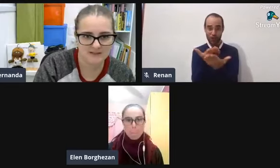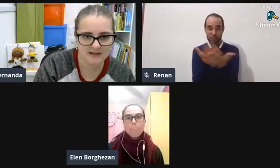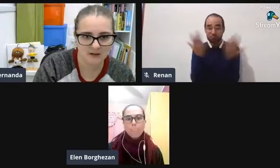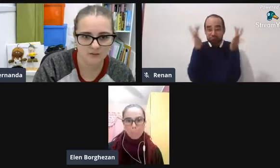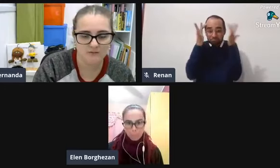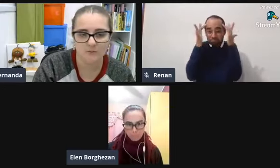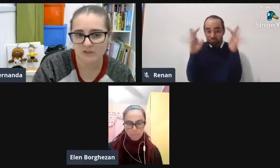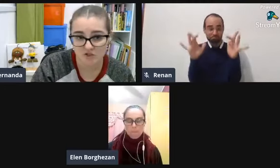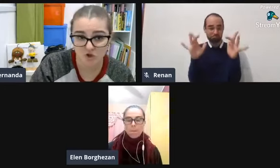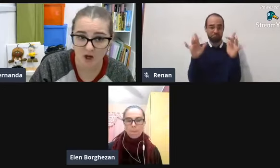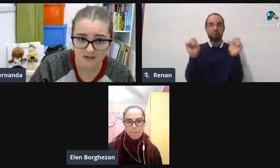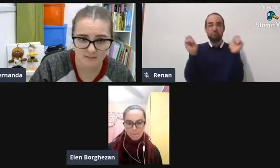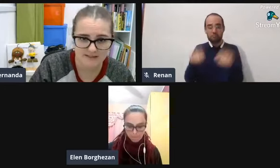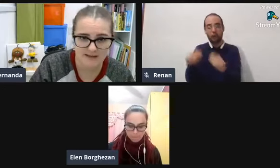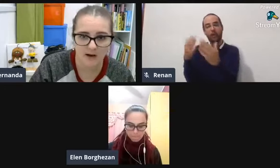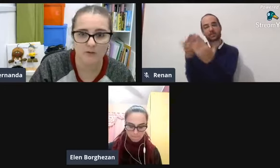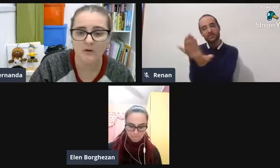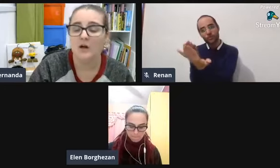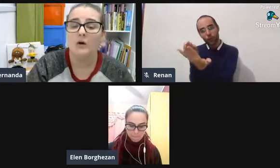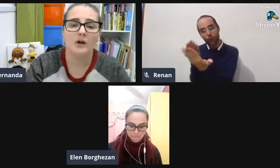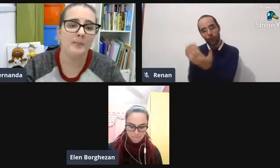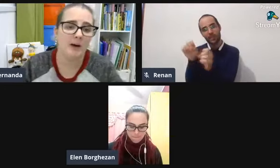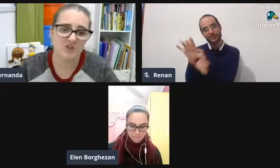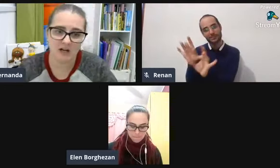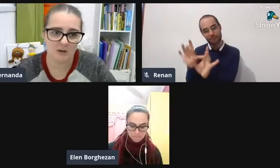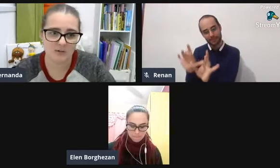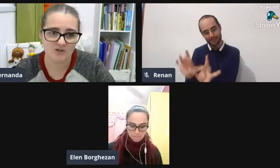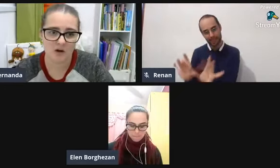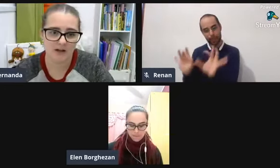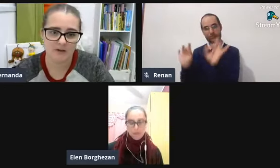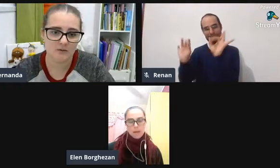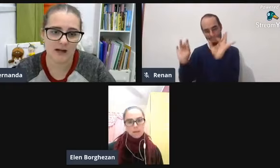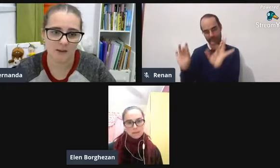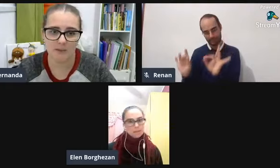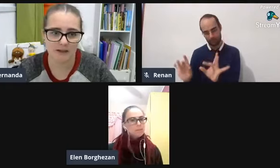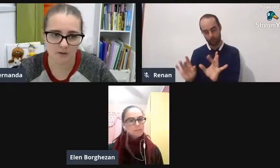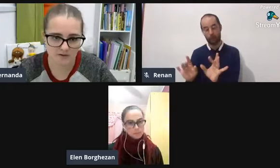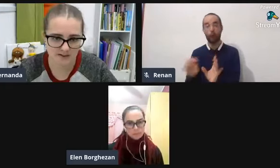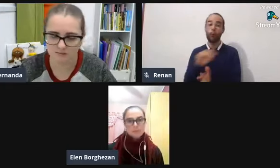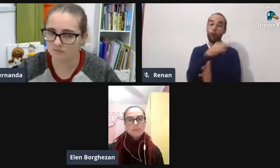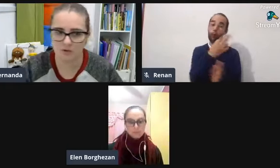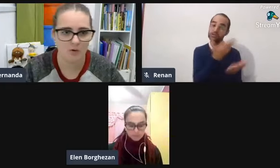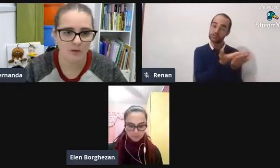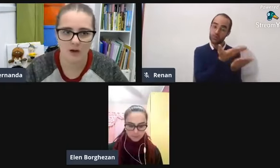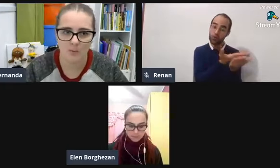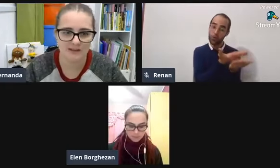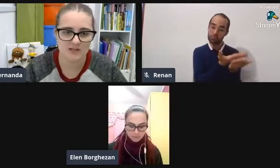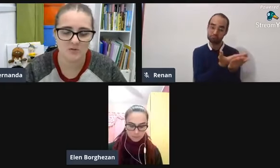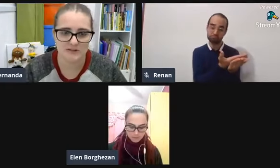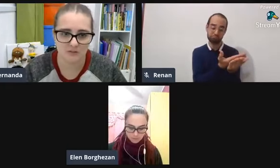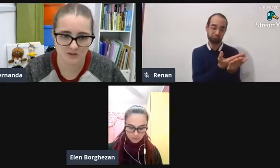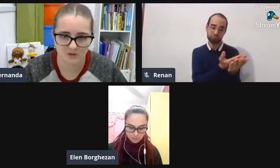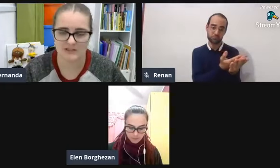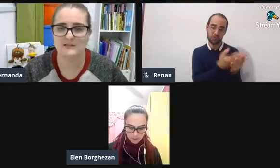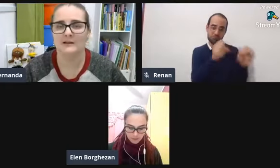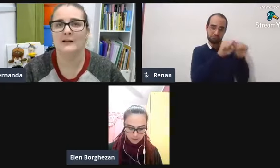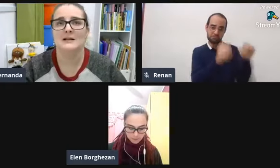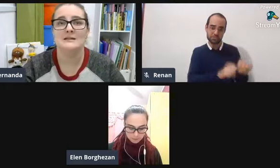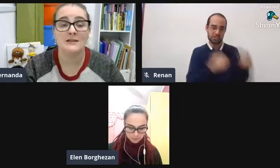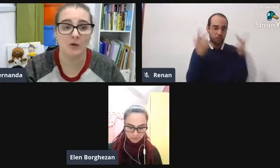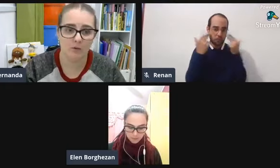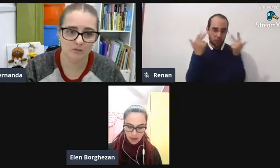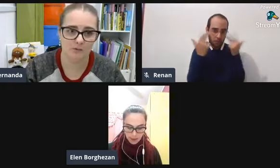classe especial, numa escola especial, ou ele pode estar numa escola regular pela inclusão. Qualquer uma das duas